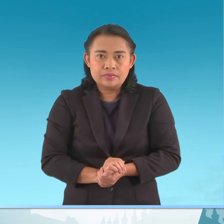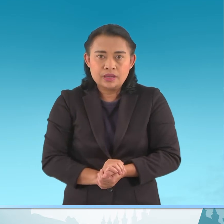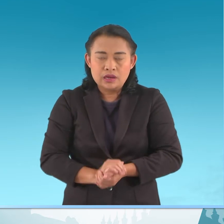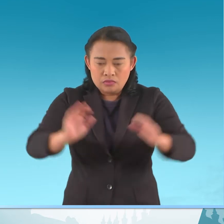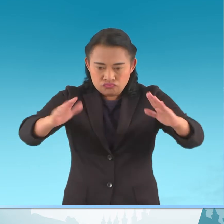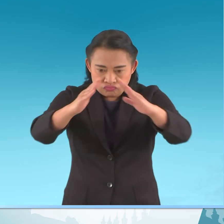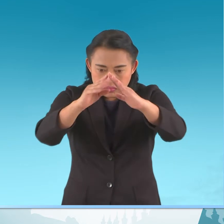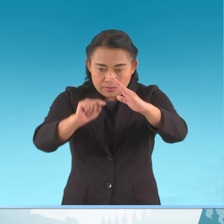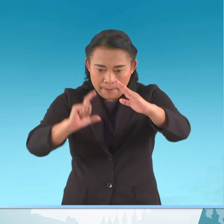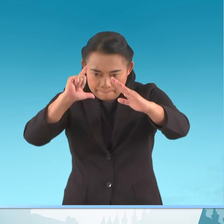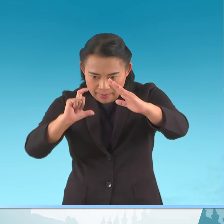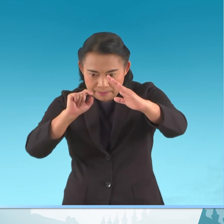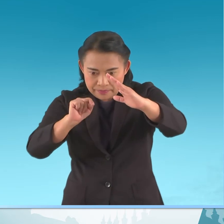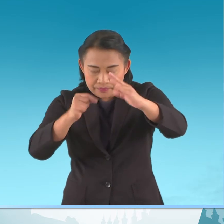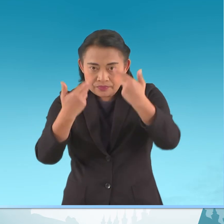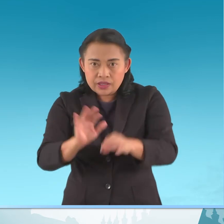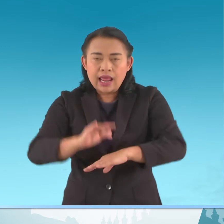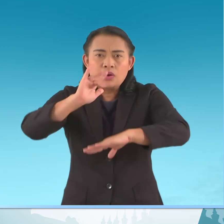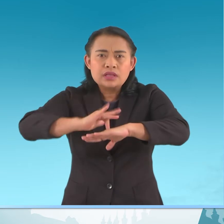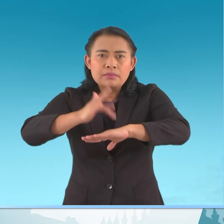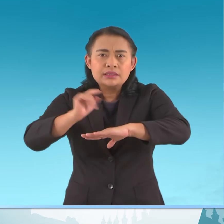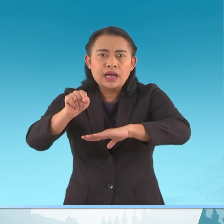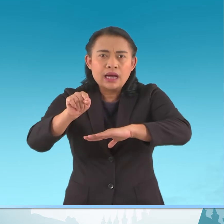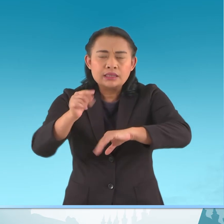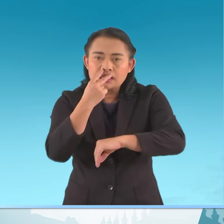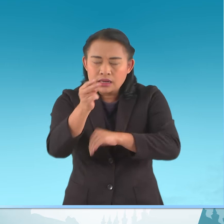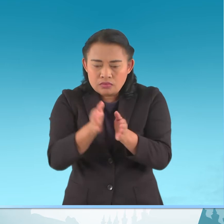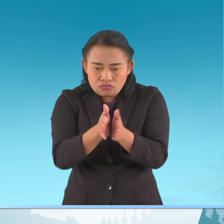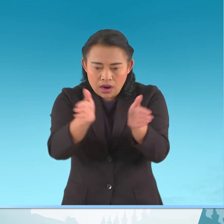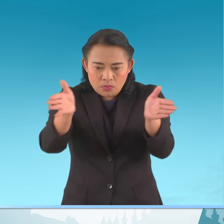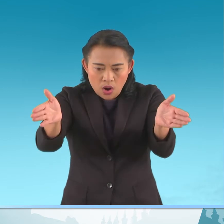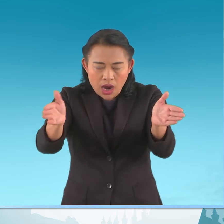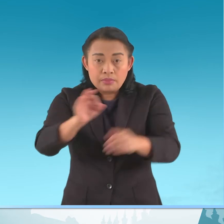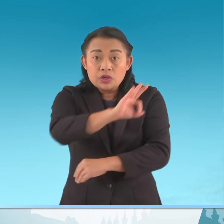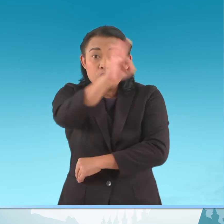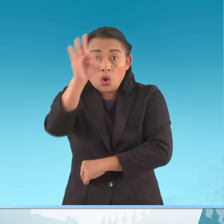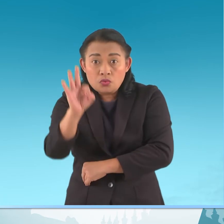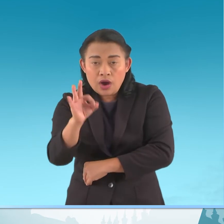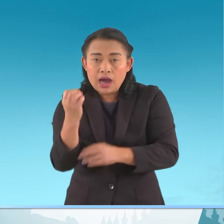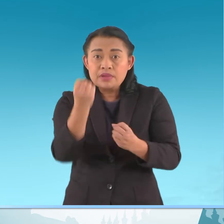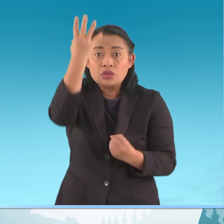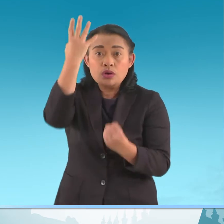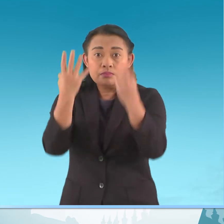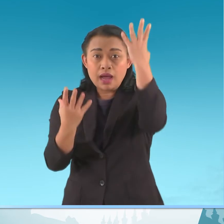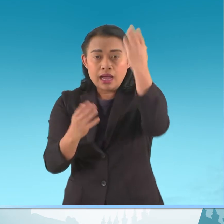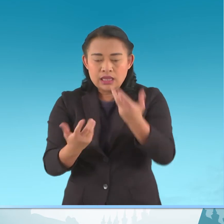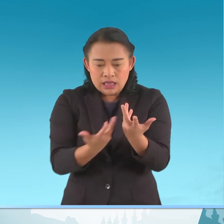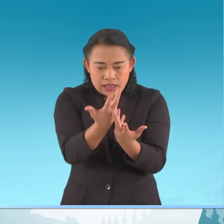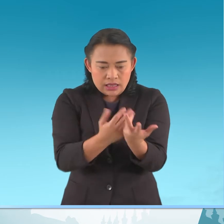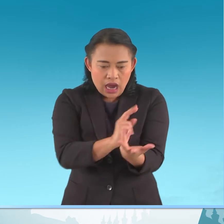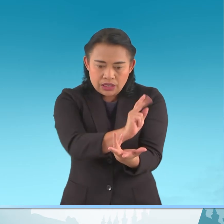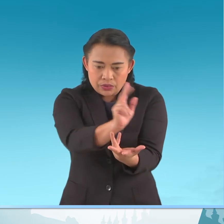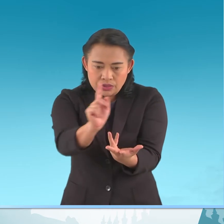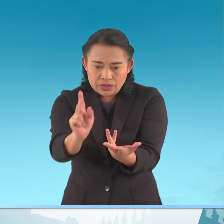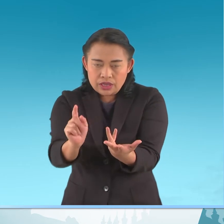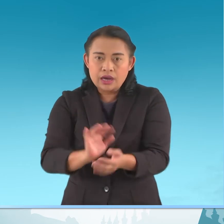ยังมีประสาทเป็น objectนะครับเห็นภาพวิวทิวชั้นกว้างๆมีของฟ้ามีต้นไม้มีต้นหญ้า